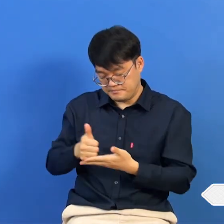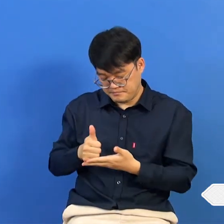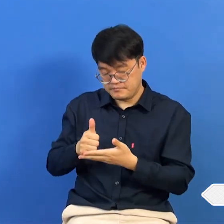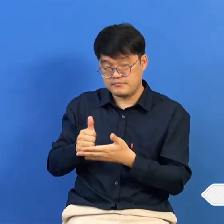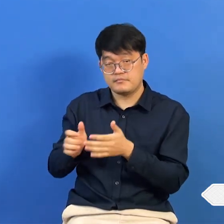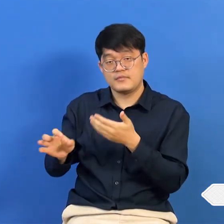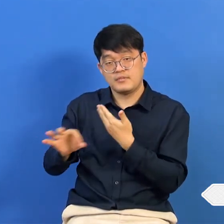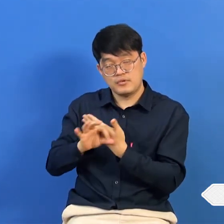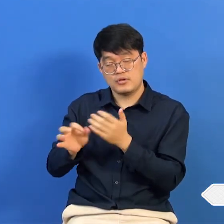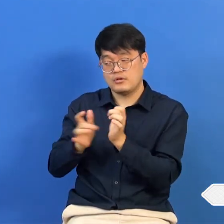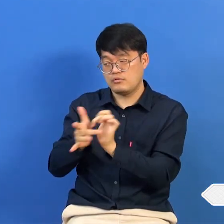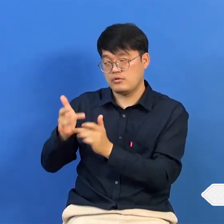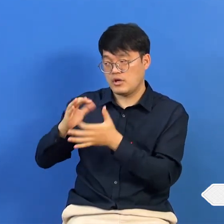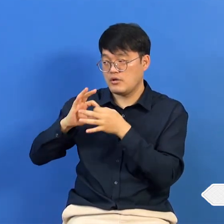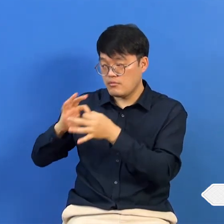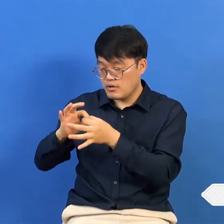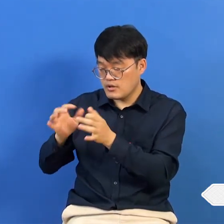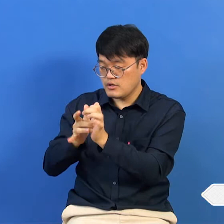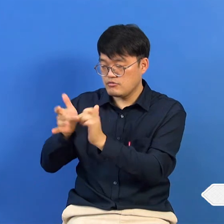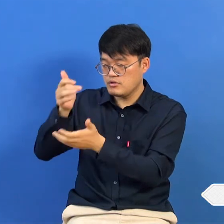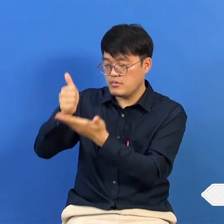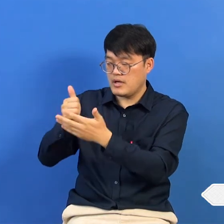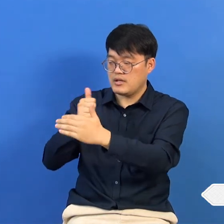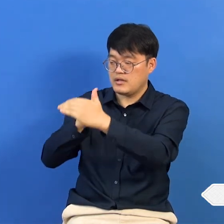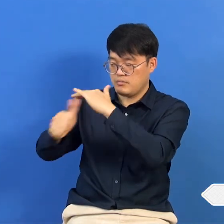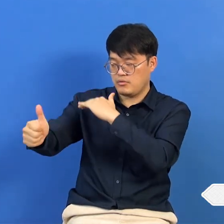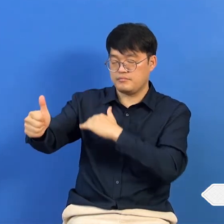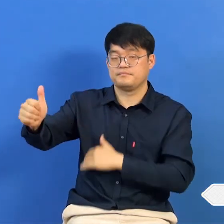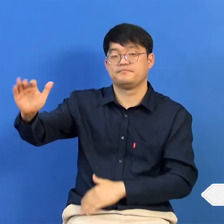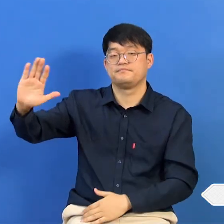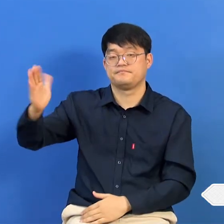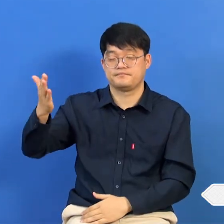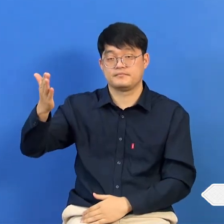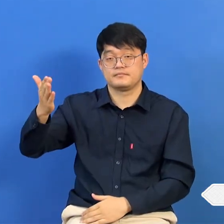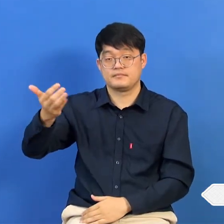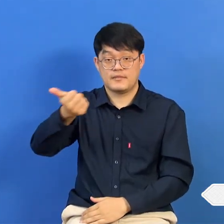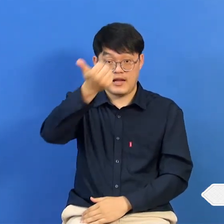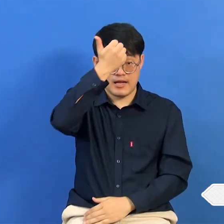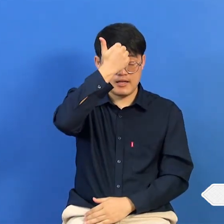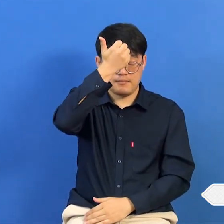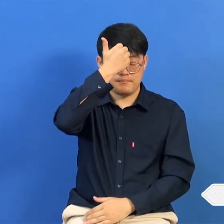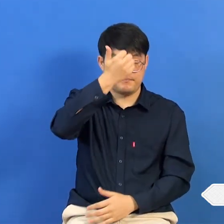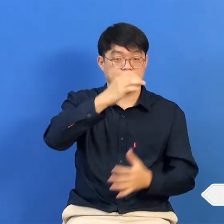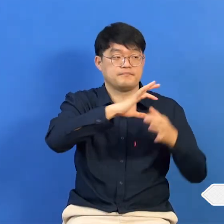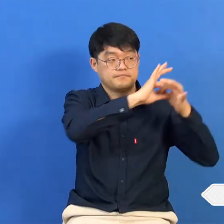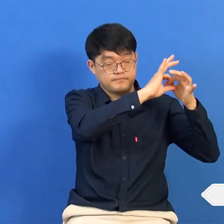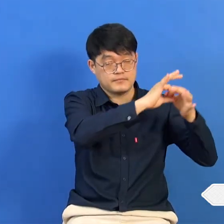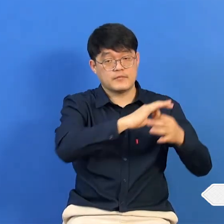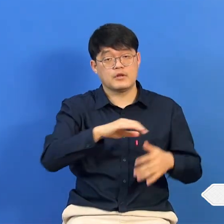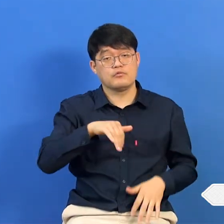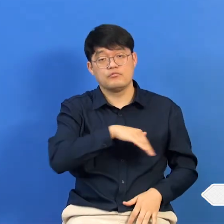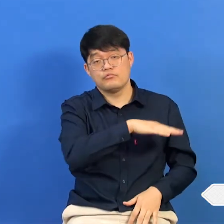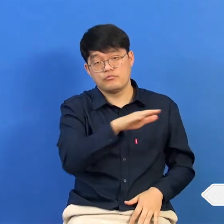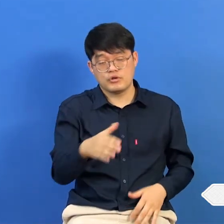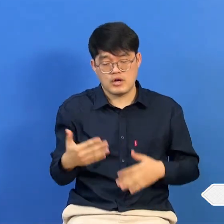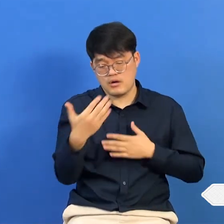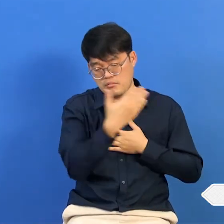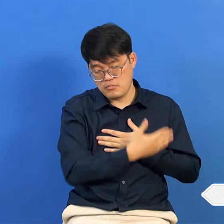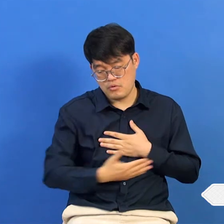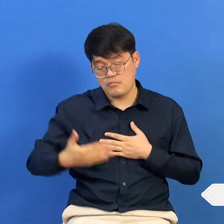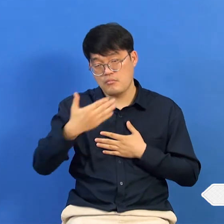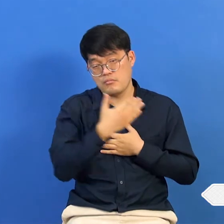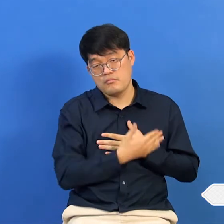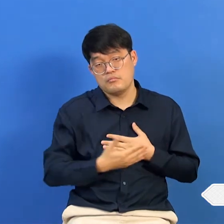예수님께 속하게 되고 예수님이 대표자가 됩니다. 아담에게 속하는 것은 우리가 혈통을 따라서